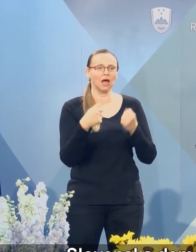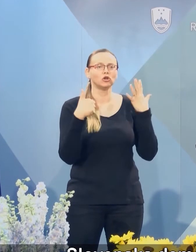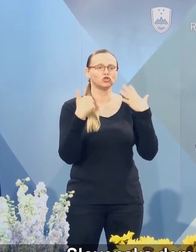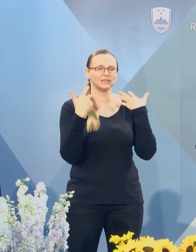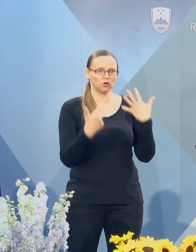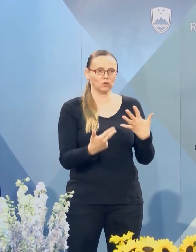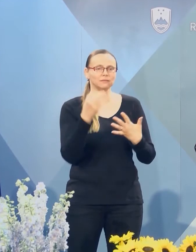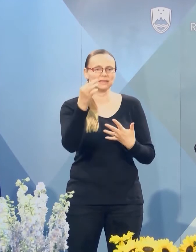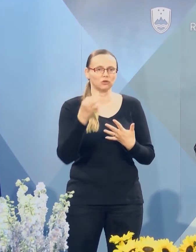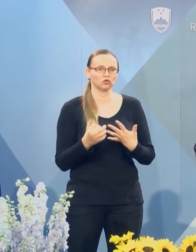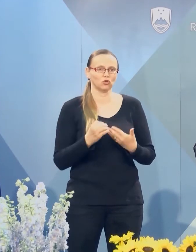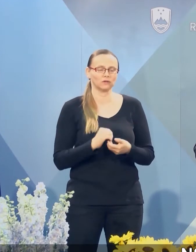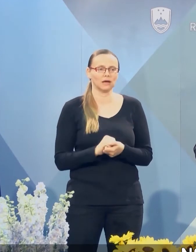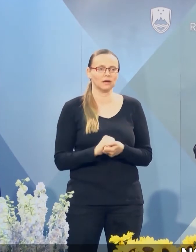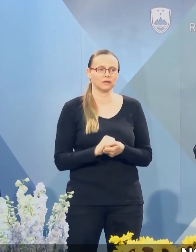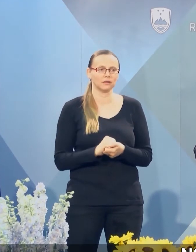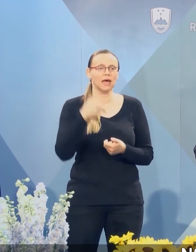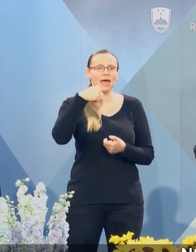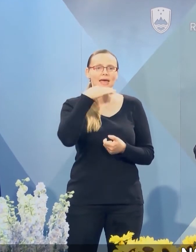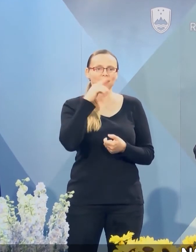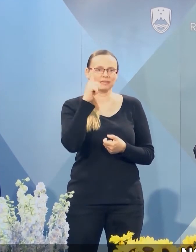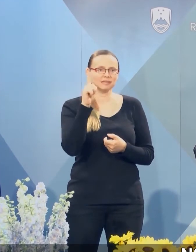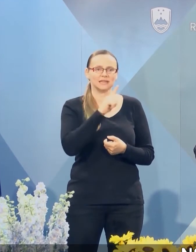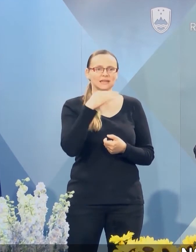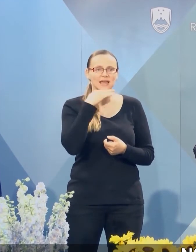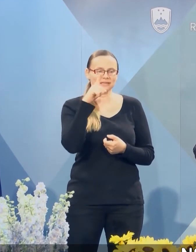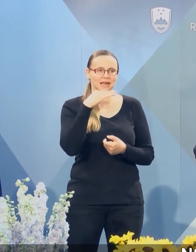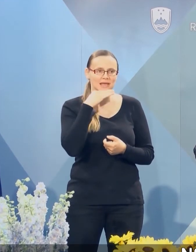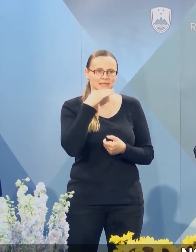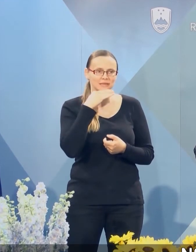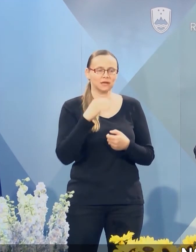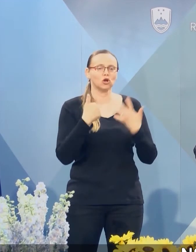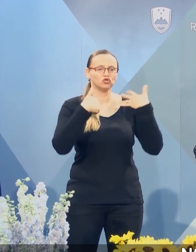24,86 odstotka, NSI in SLS